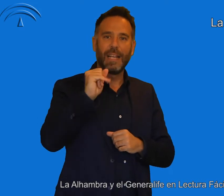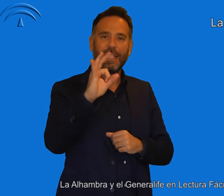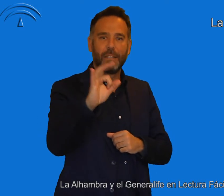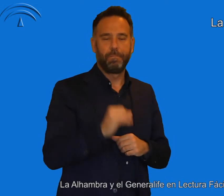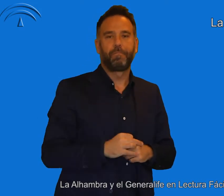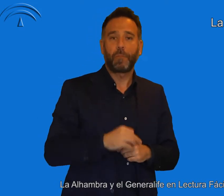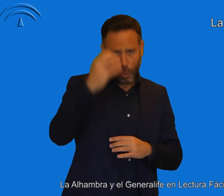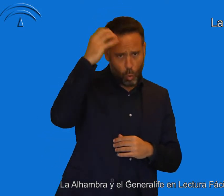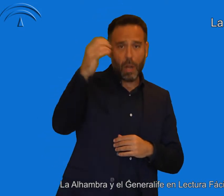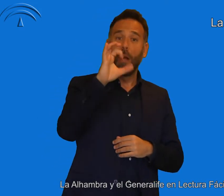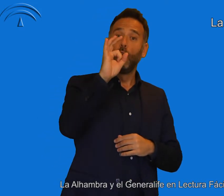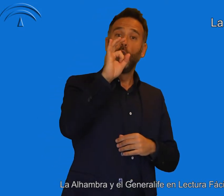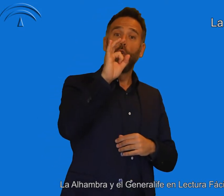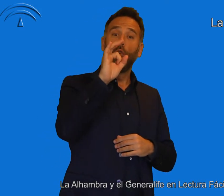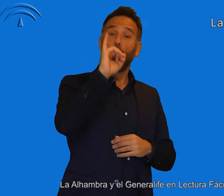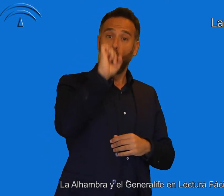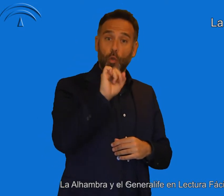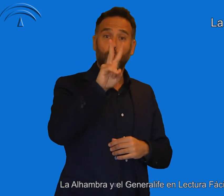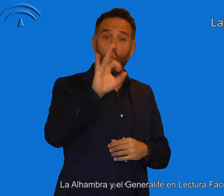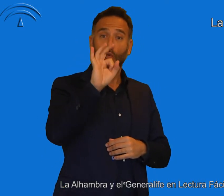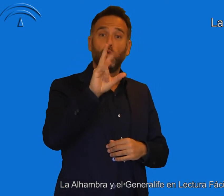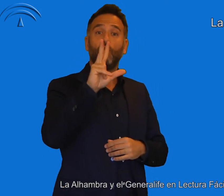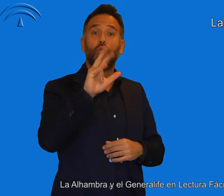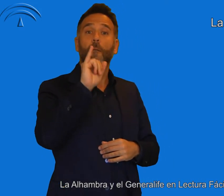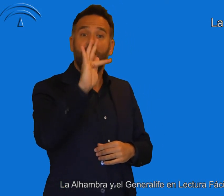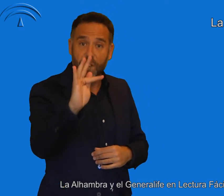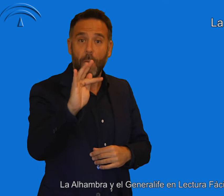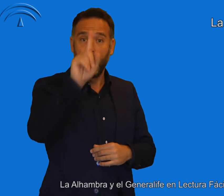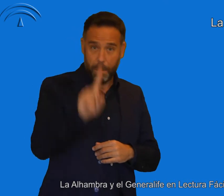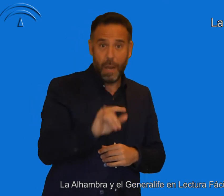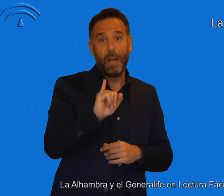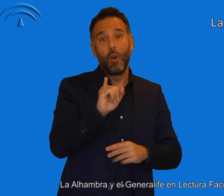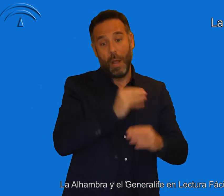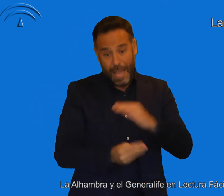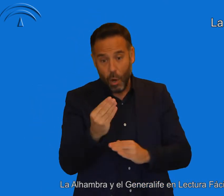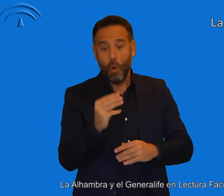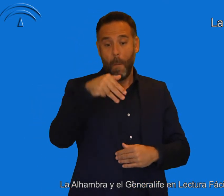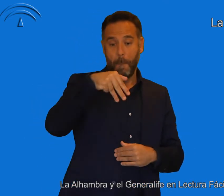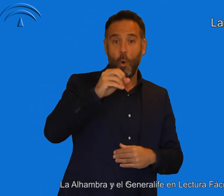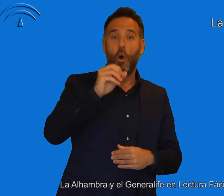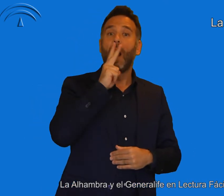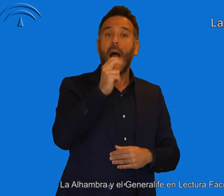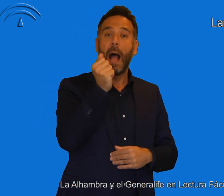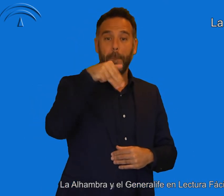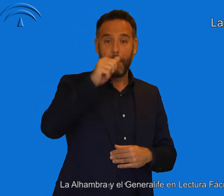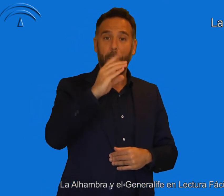Palacio de Comares. Yusuf I y su hijo Mohamed V, los grandes sultanes de la